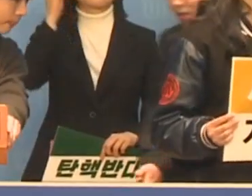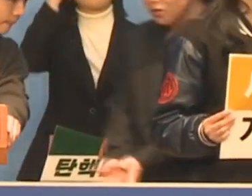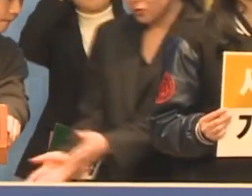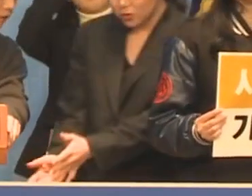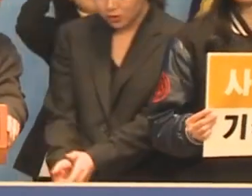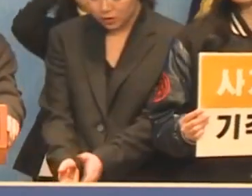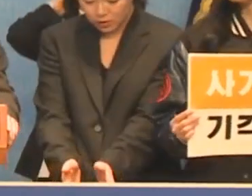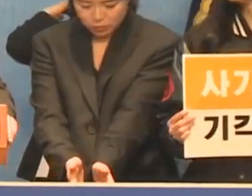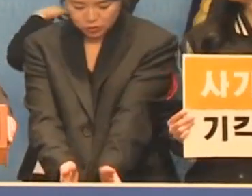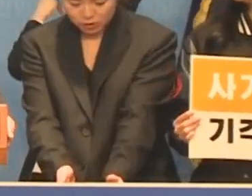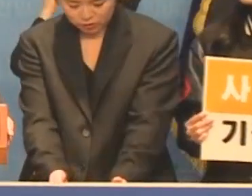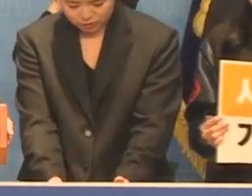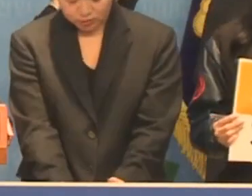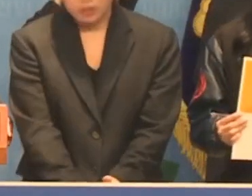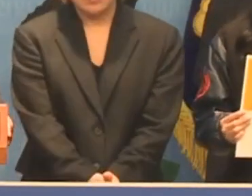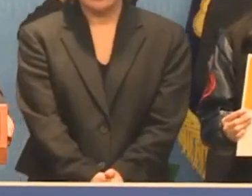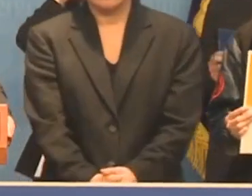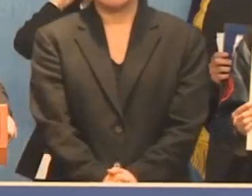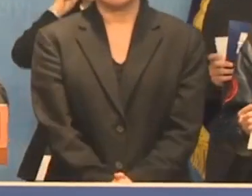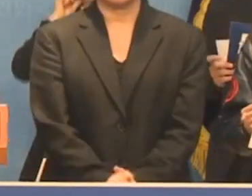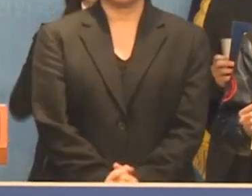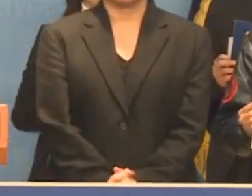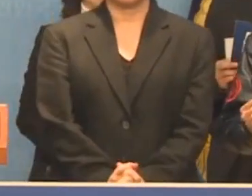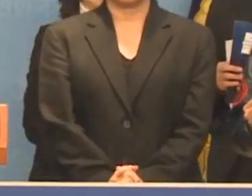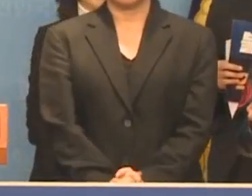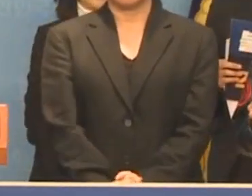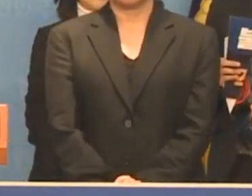할 거라서 먼저 하시면 돼요.